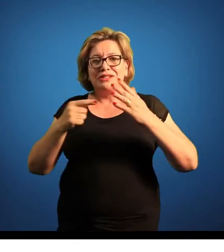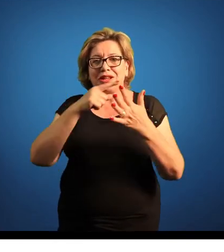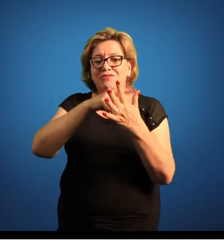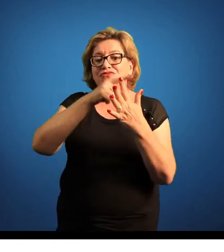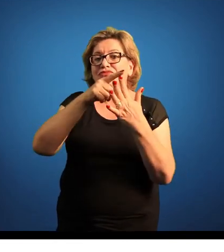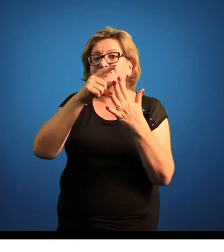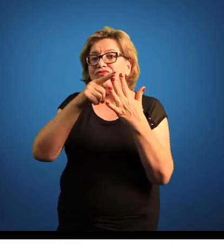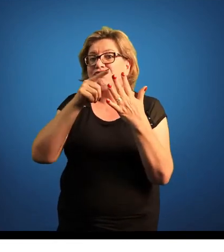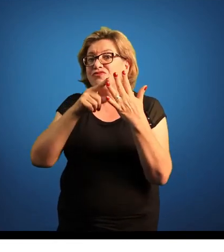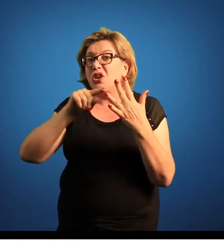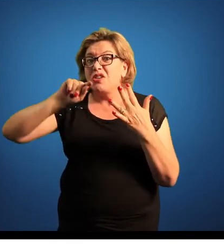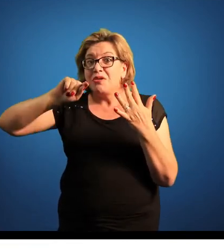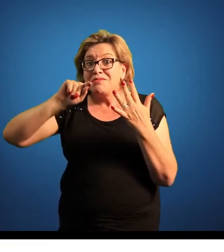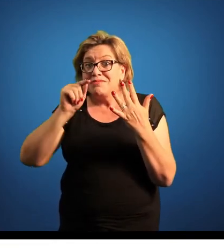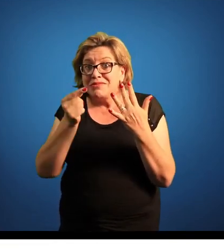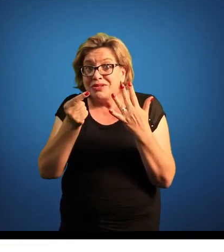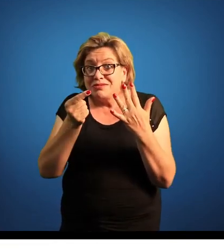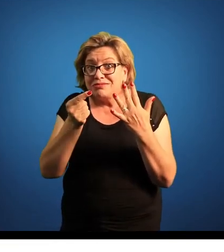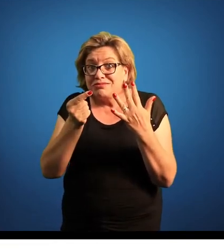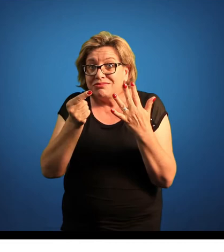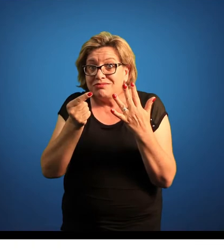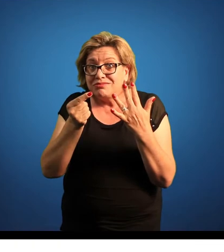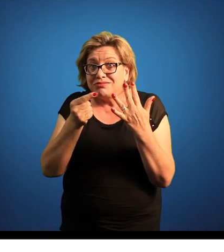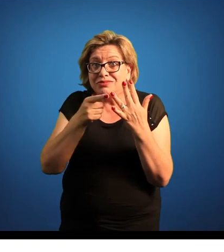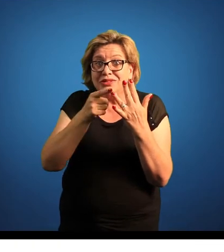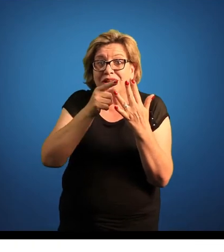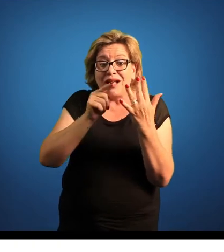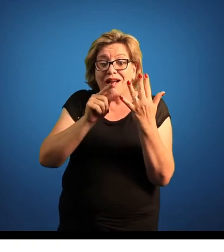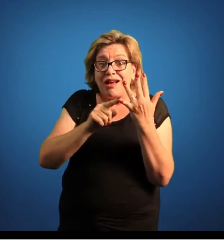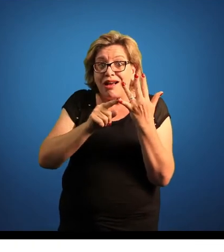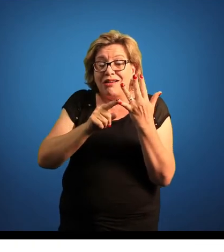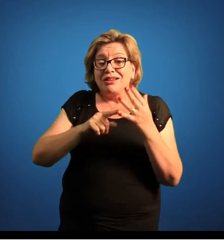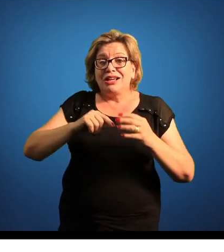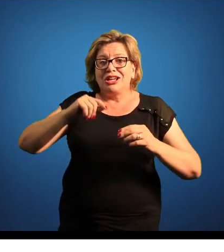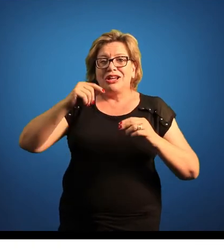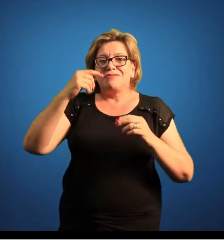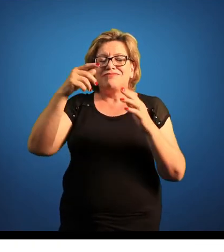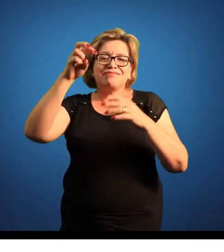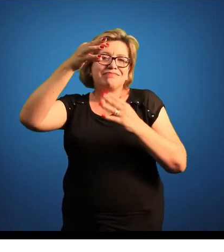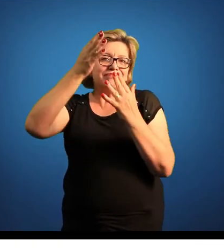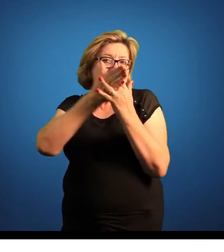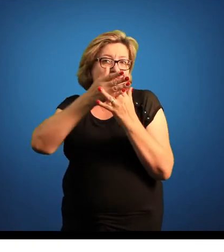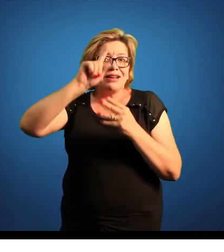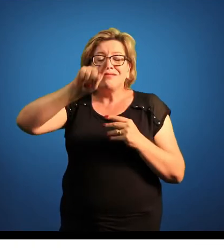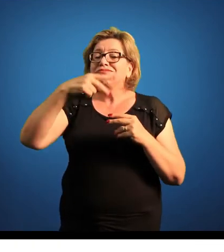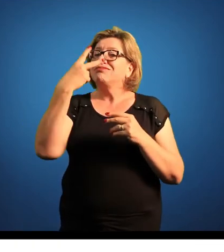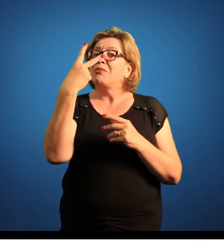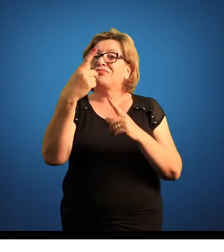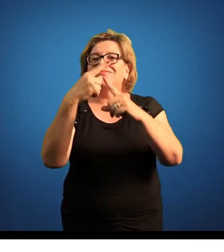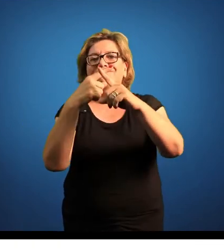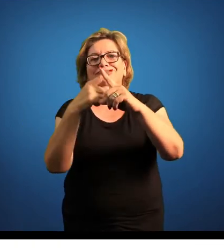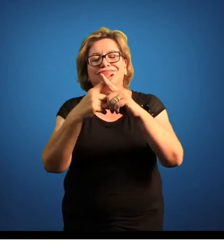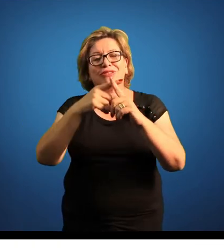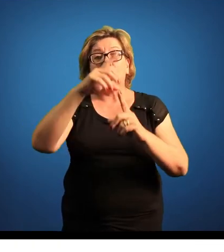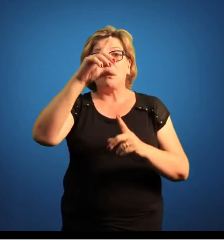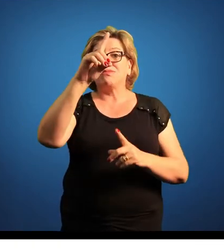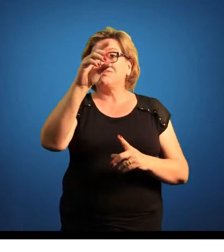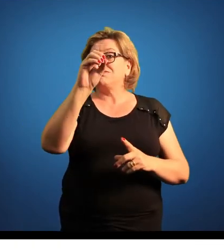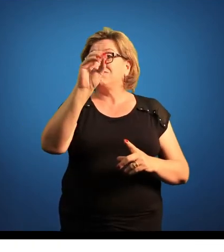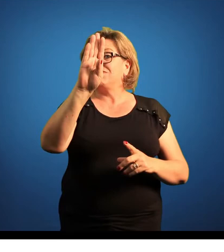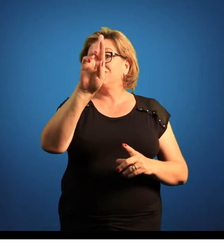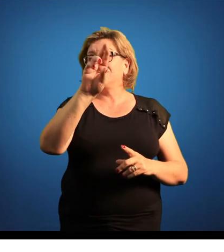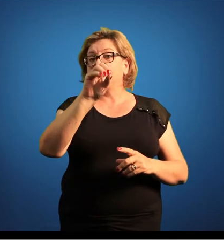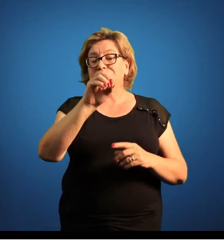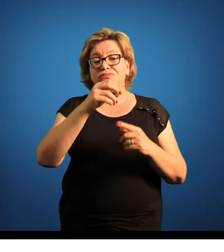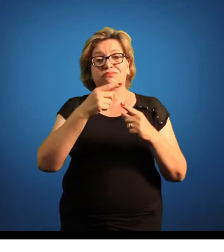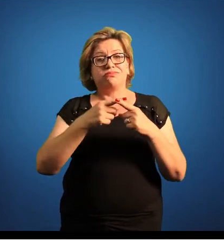4 pessoas ganhando 1.000, aonde é a média, dá o dobro do salário da grande maioria das pessoas. É. E, obviamente, por que ocorreu